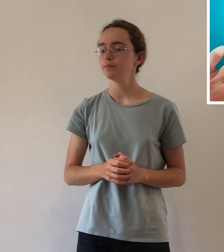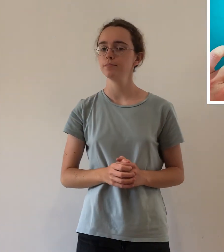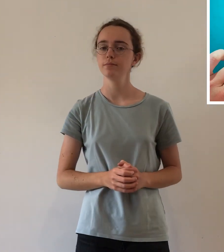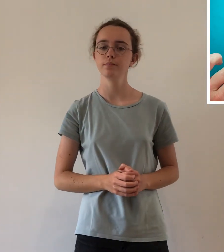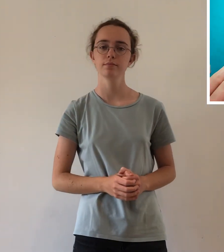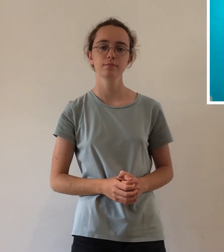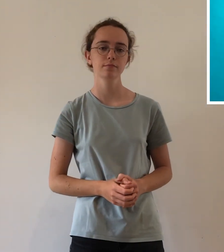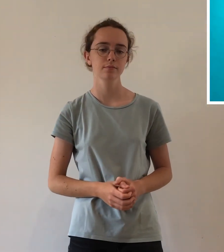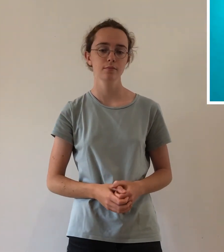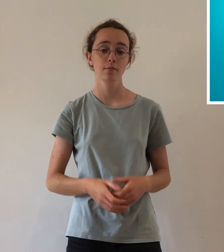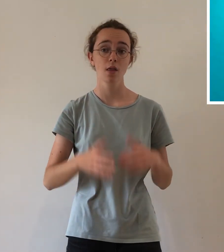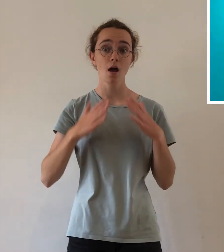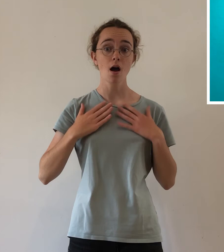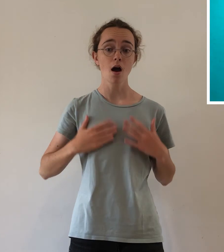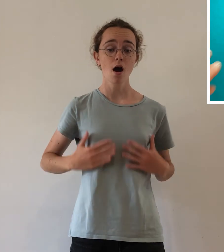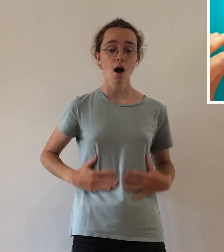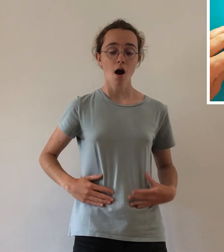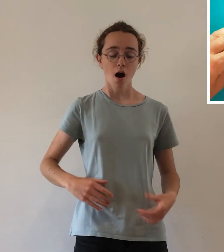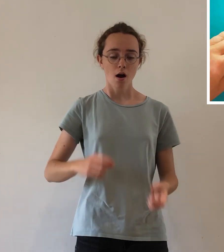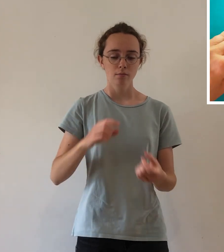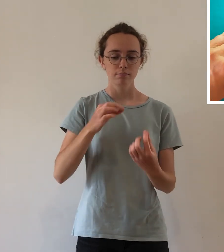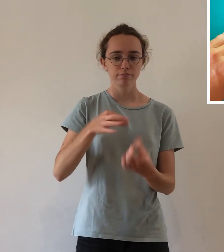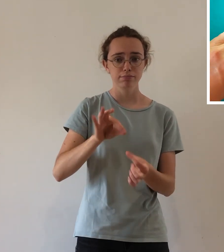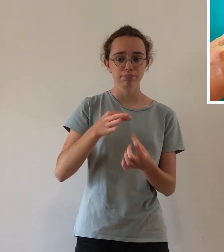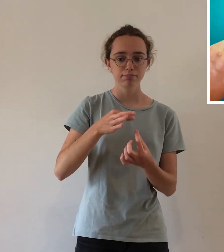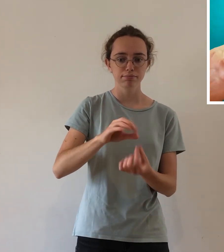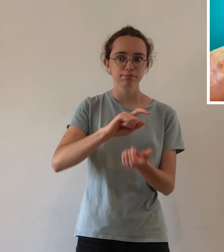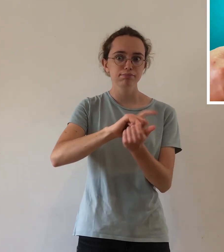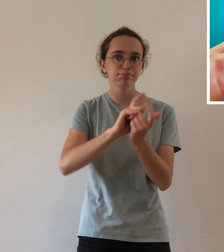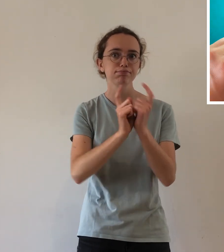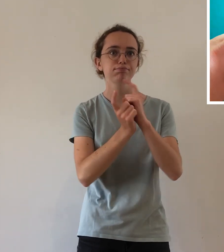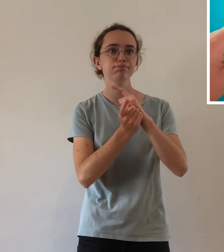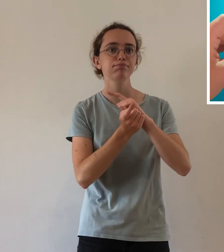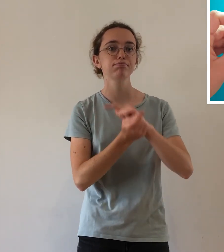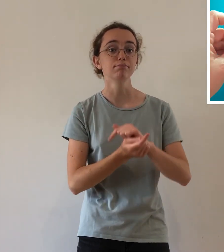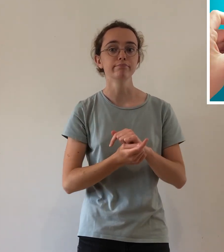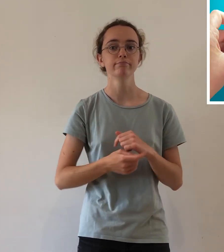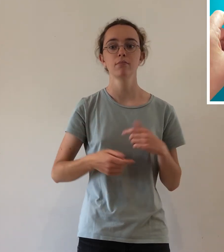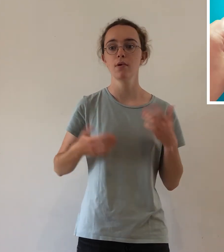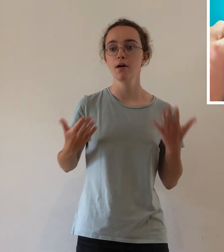Au fil de l'eau, Petite Feuille est devenue un poisson intrépide.